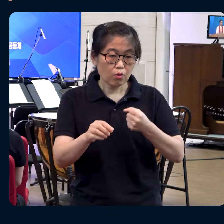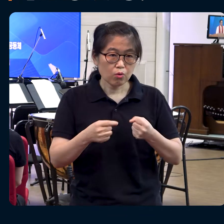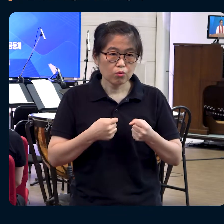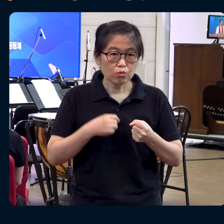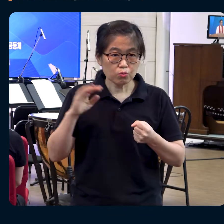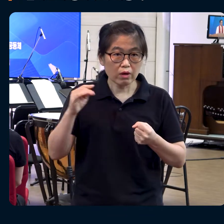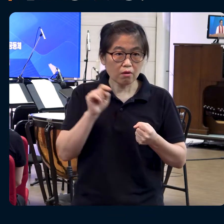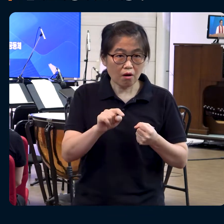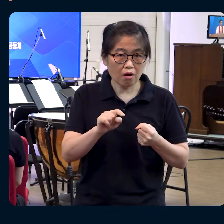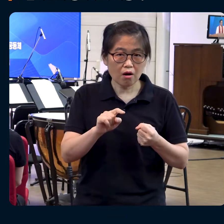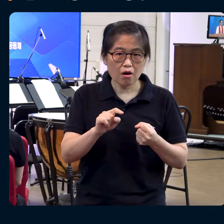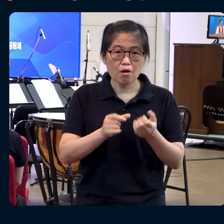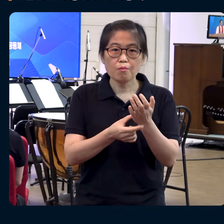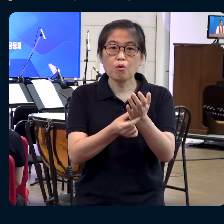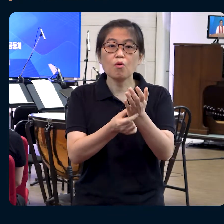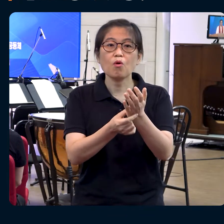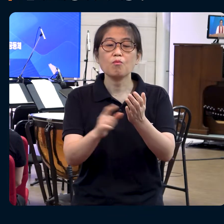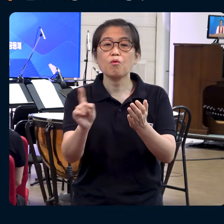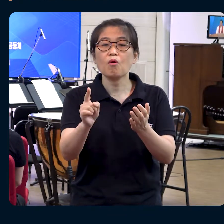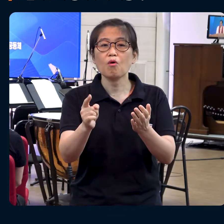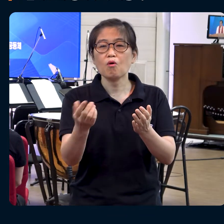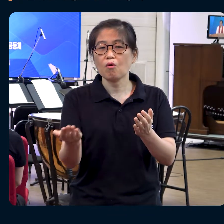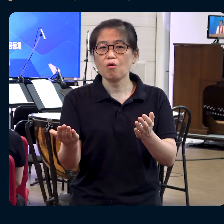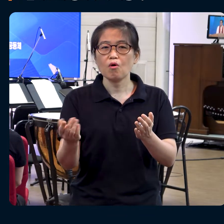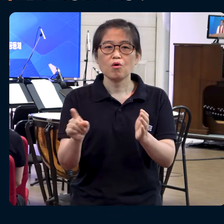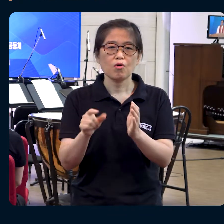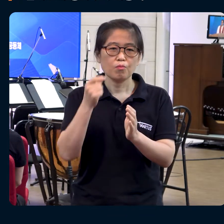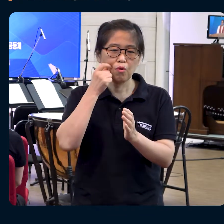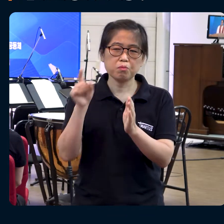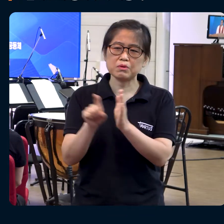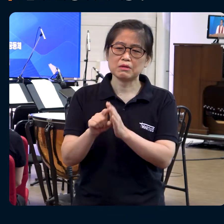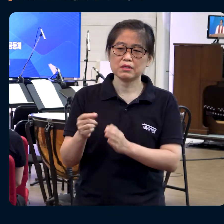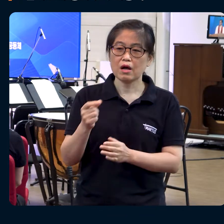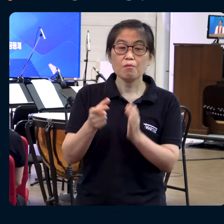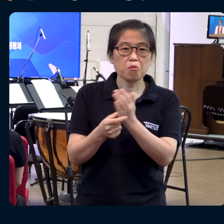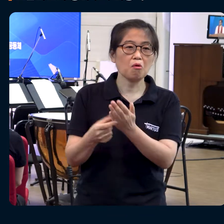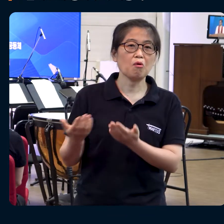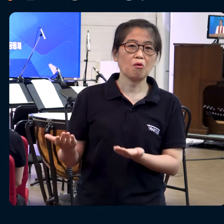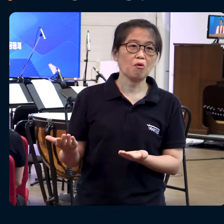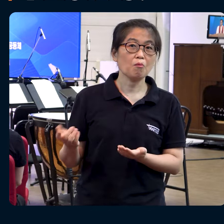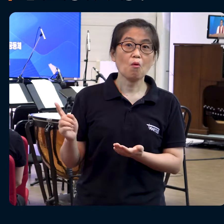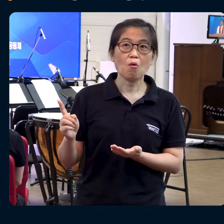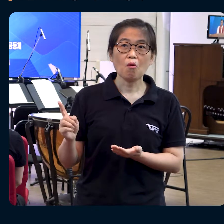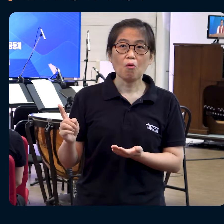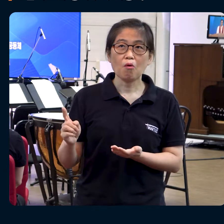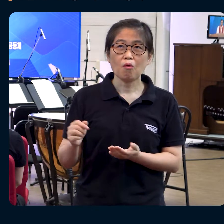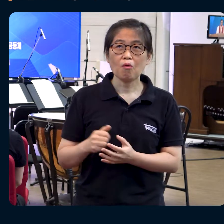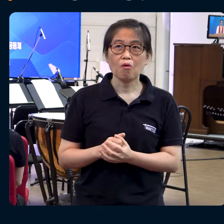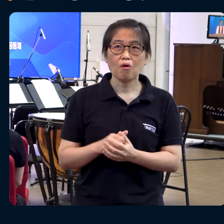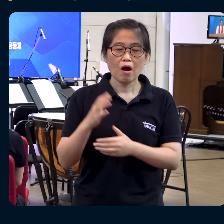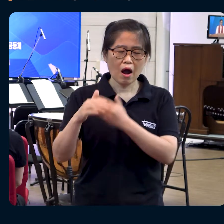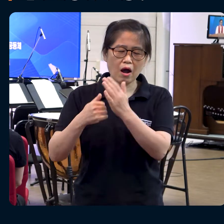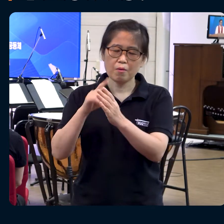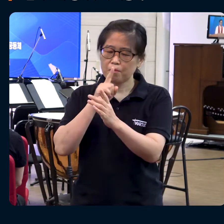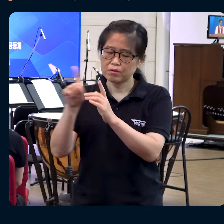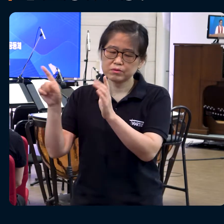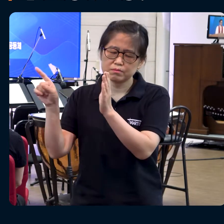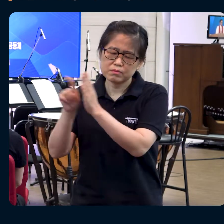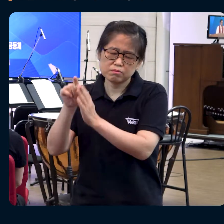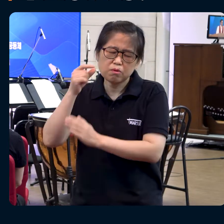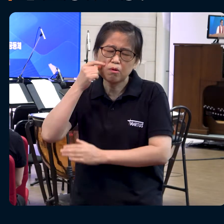받을 것을 무엇으로 알리이까? 못 믿겠다, 그런 이야기죠. 하나님 말씀 나 믿을 수가